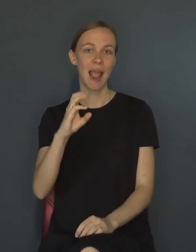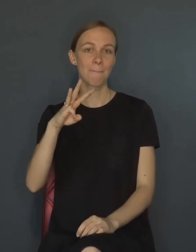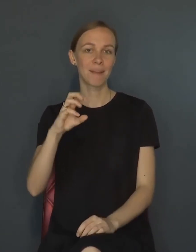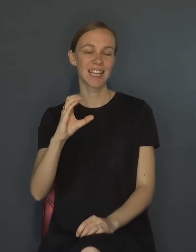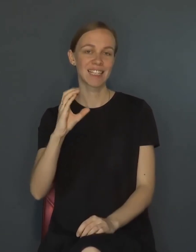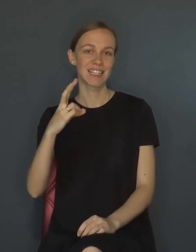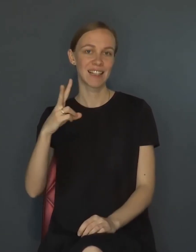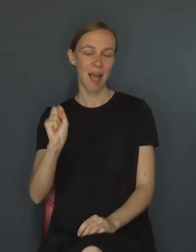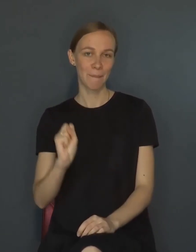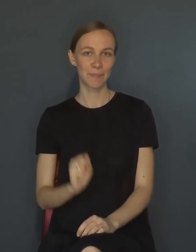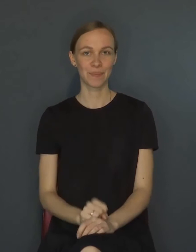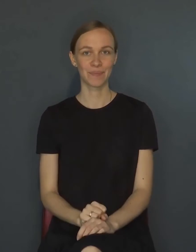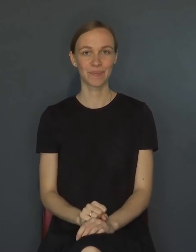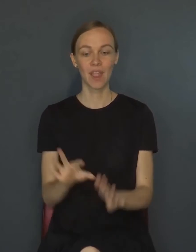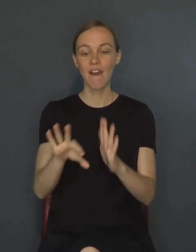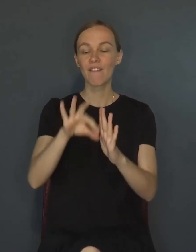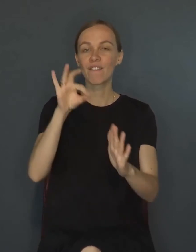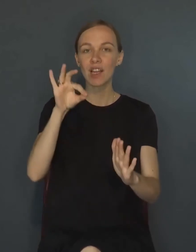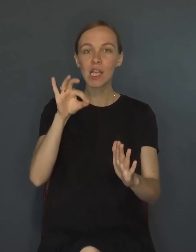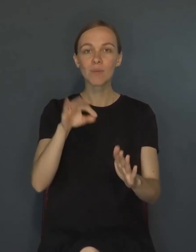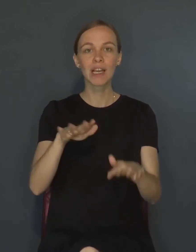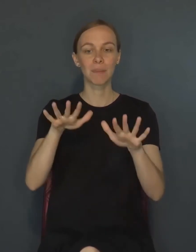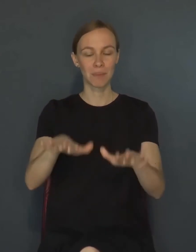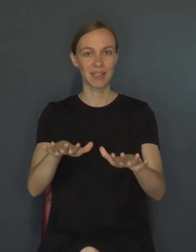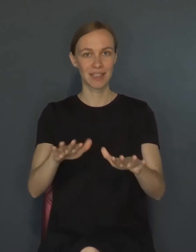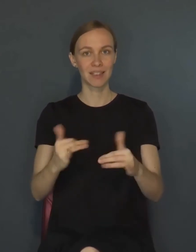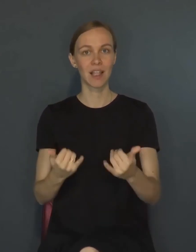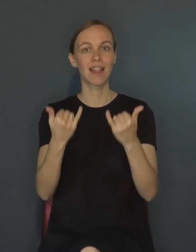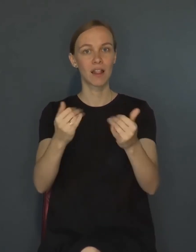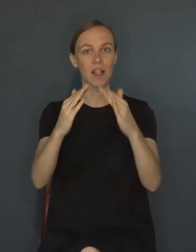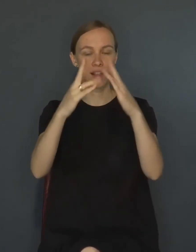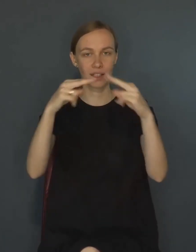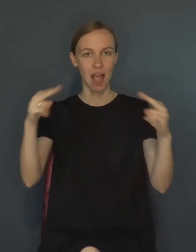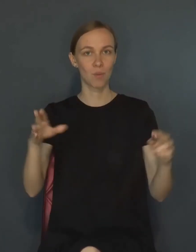Вибір місця для замку був невипадковим.